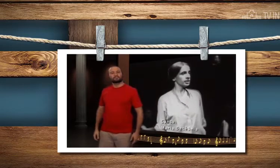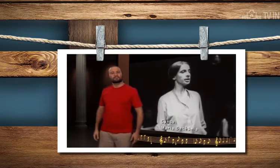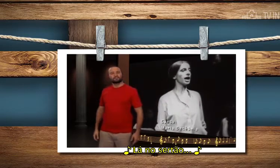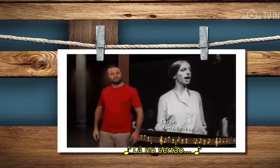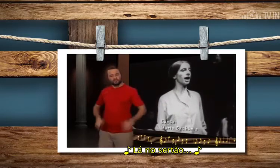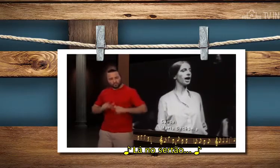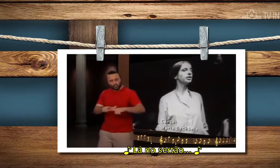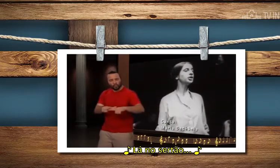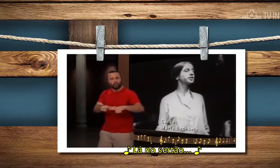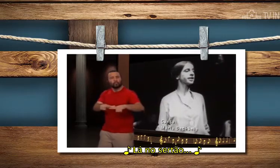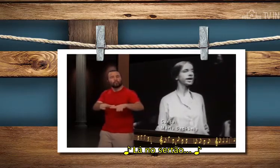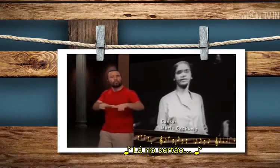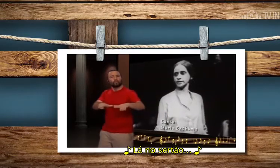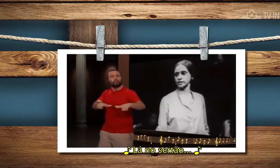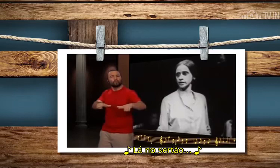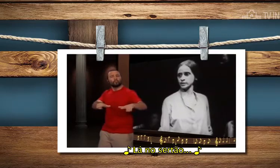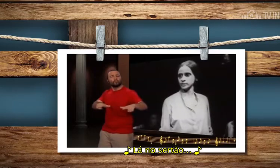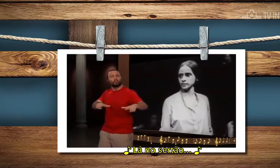lá no sertão